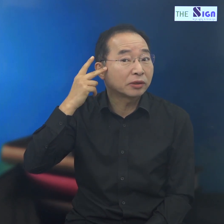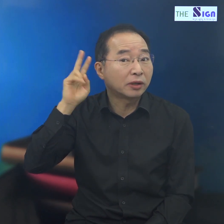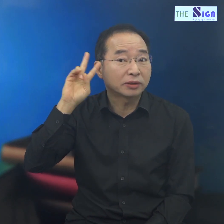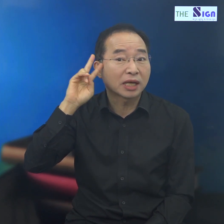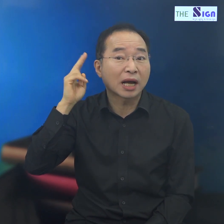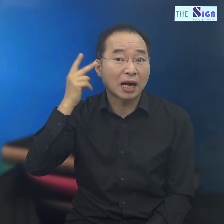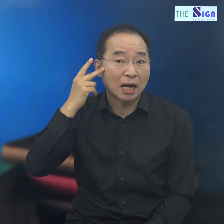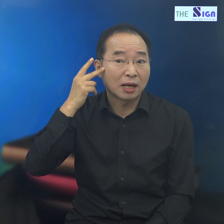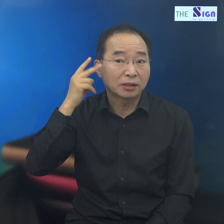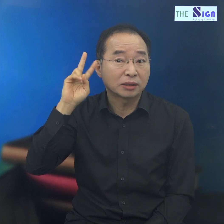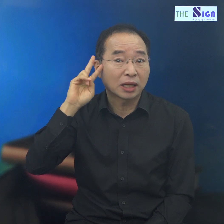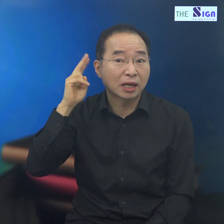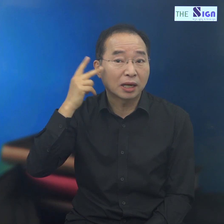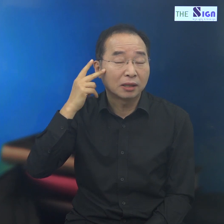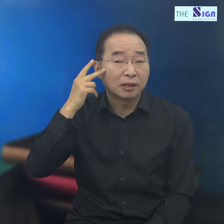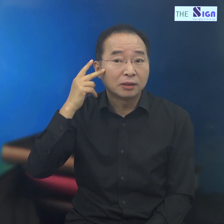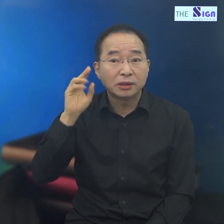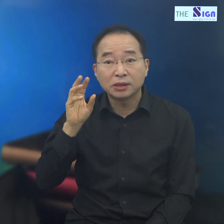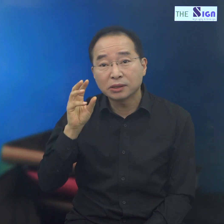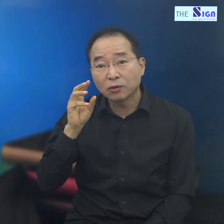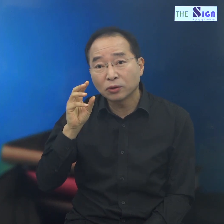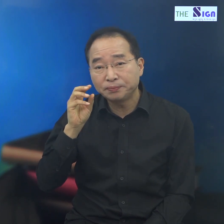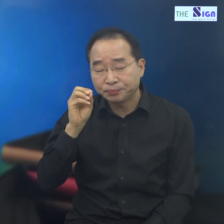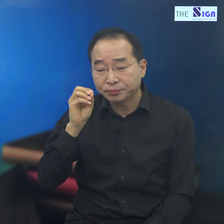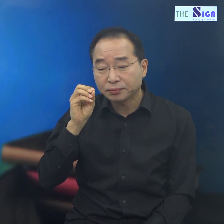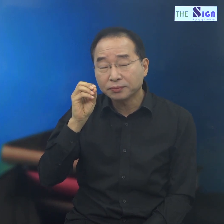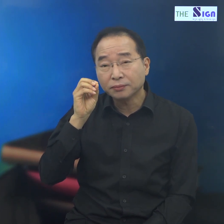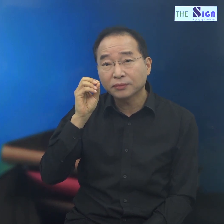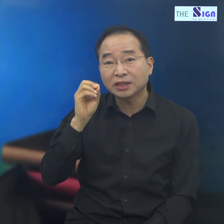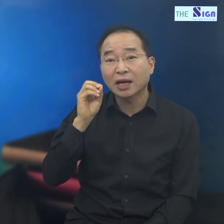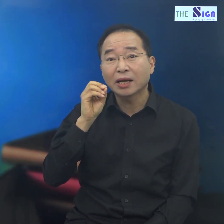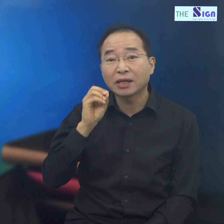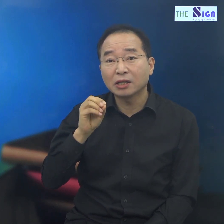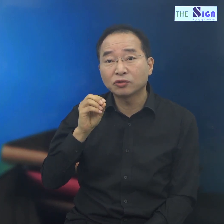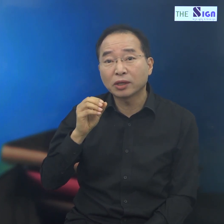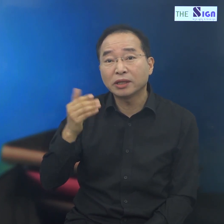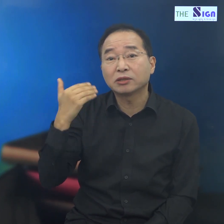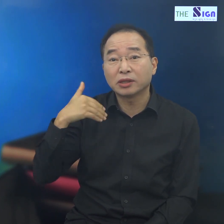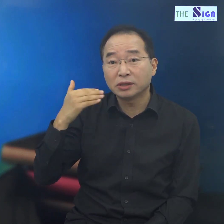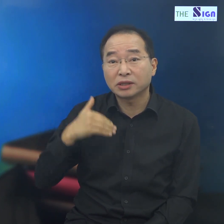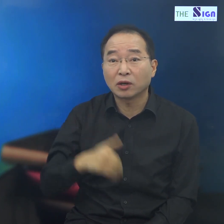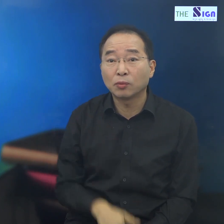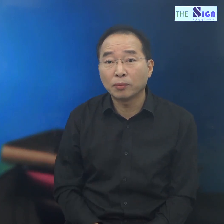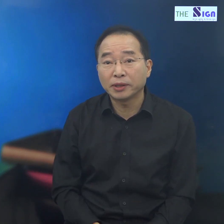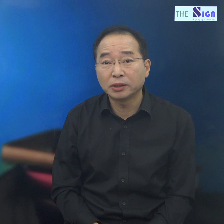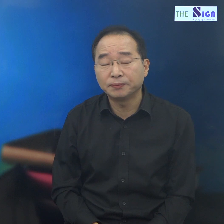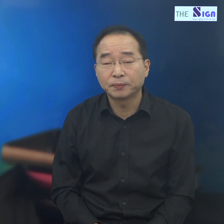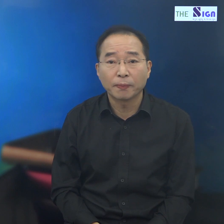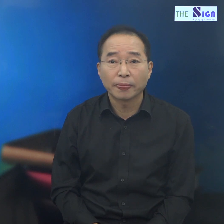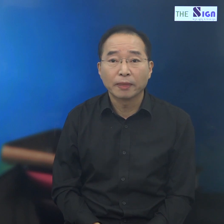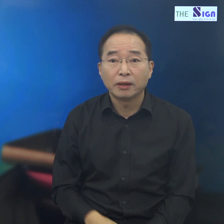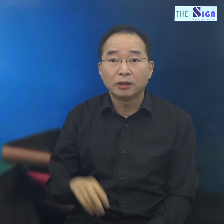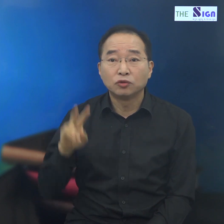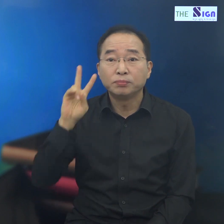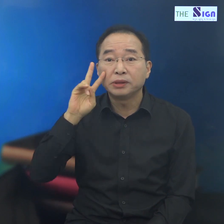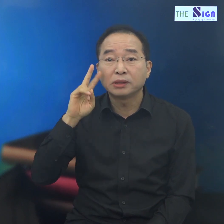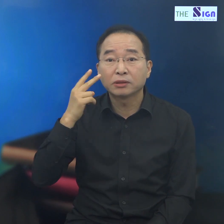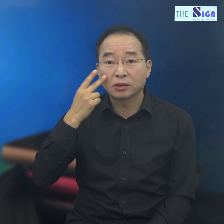써요. 착각. 근데 실제로는 착각이라는 수화를 예전에 이제 자료를 보면은 이 눈 밑에서